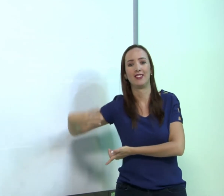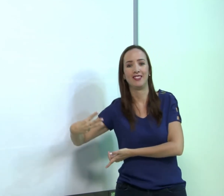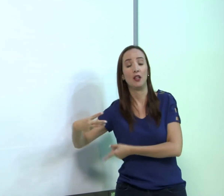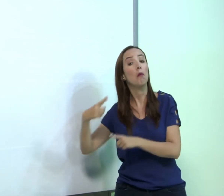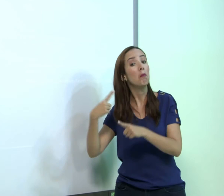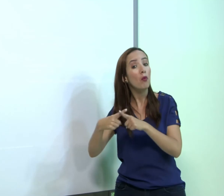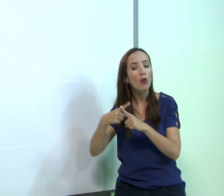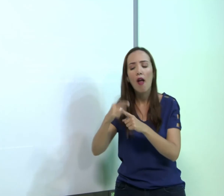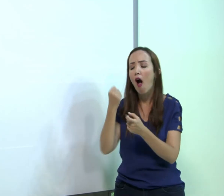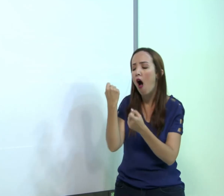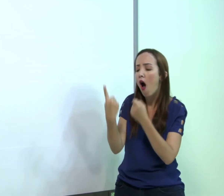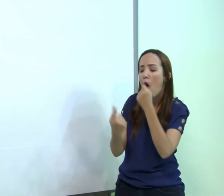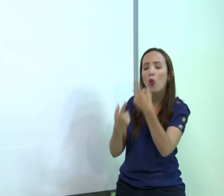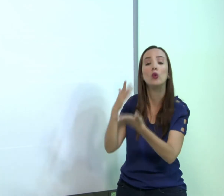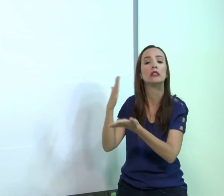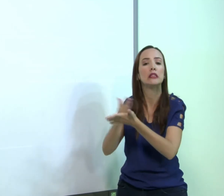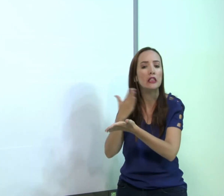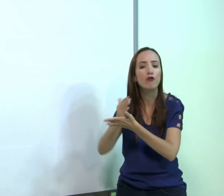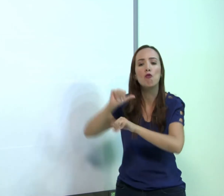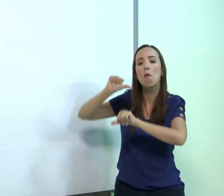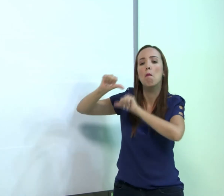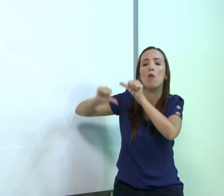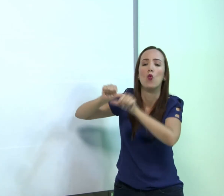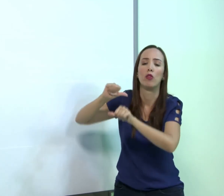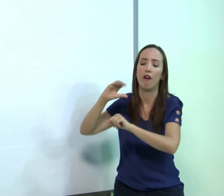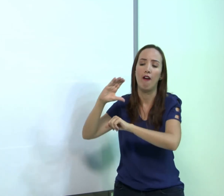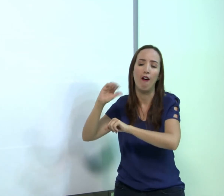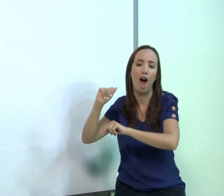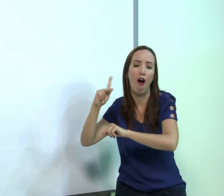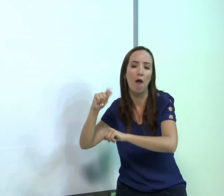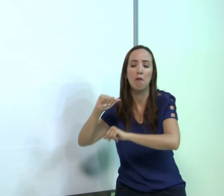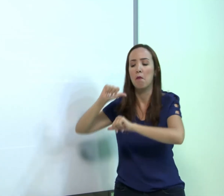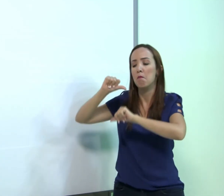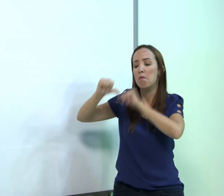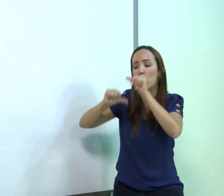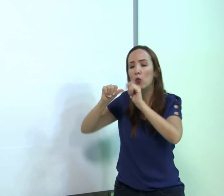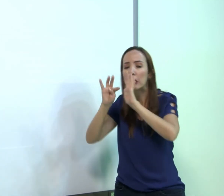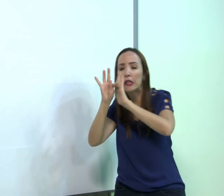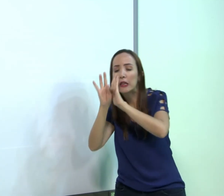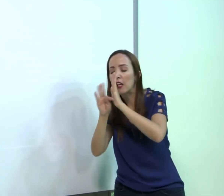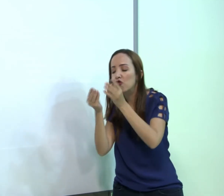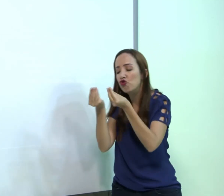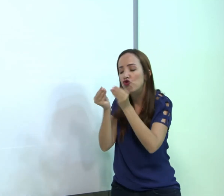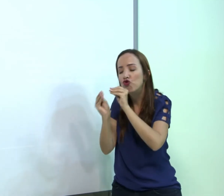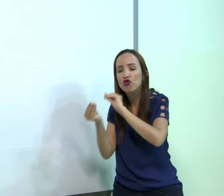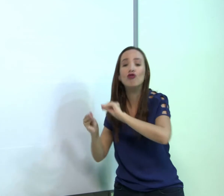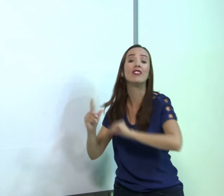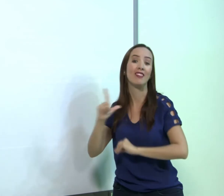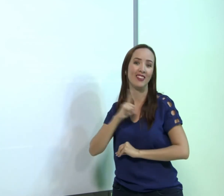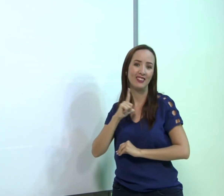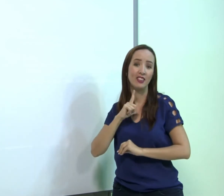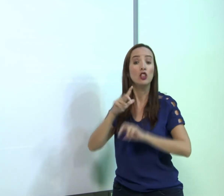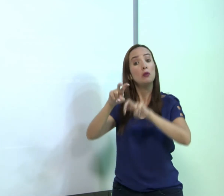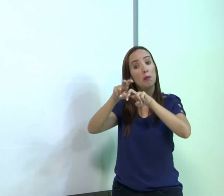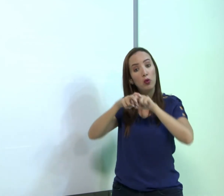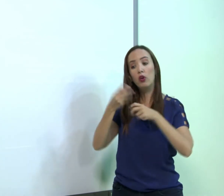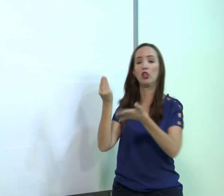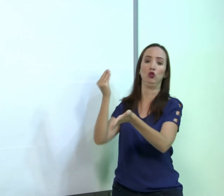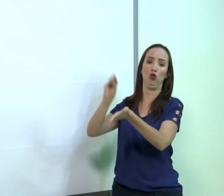primeira, segunda ou terceira edição. Com isso pode-se mudar a capa, pode-se fazer adequações no